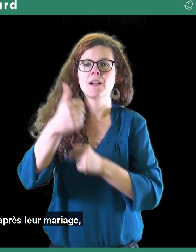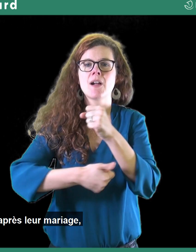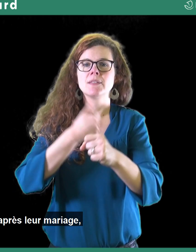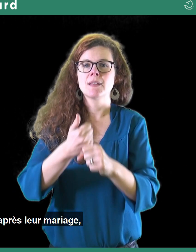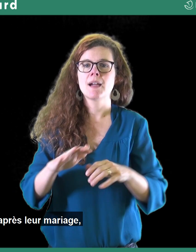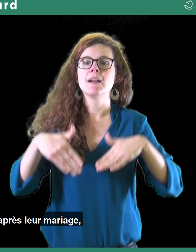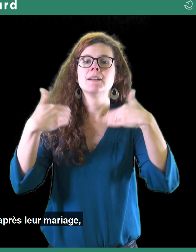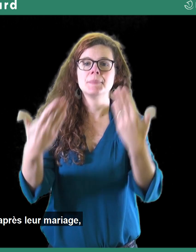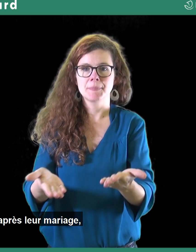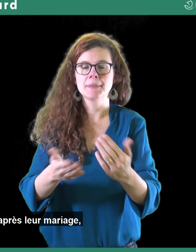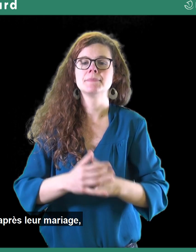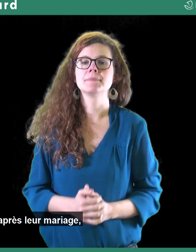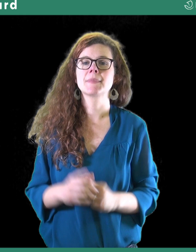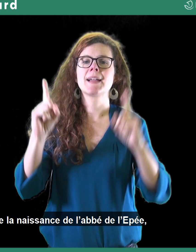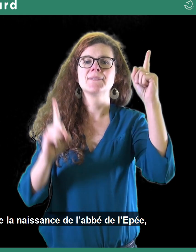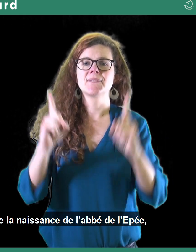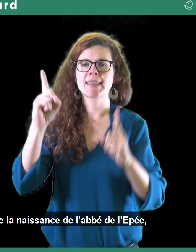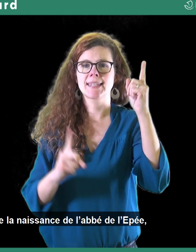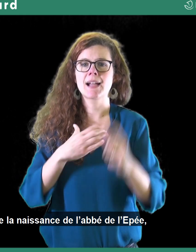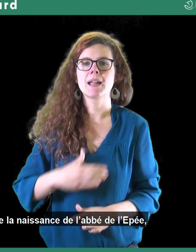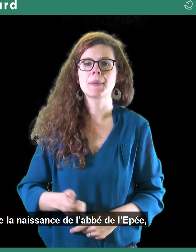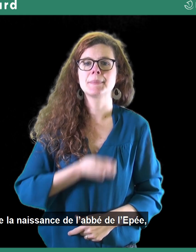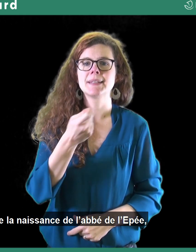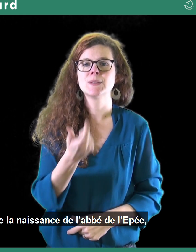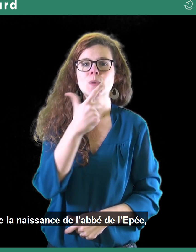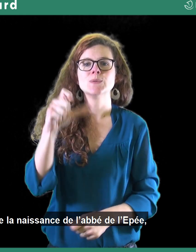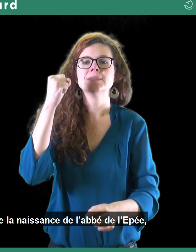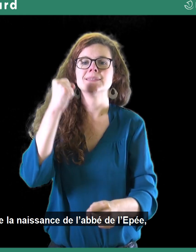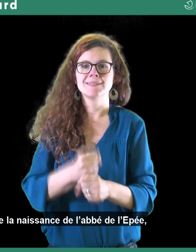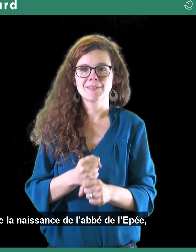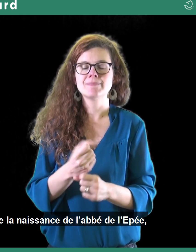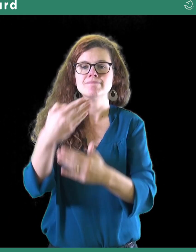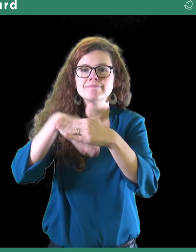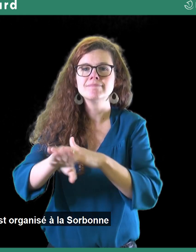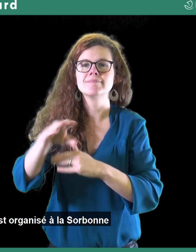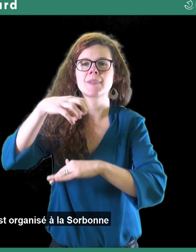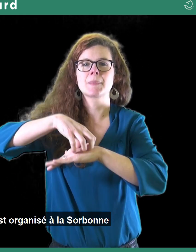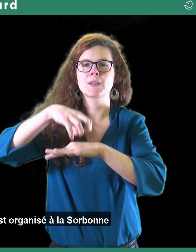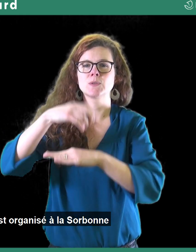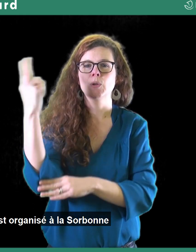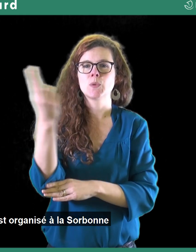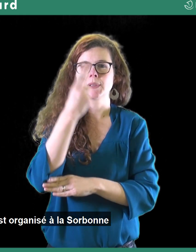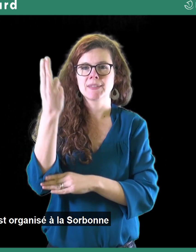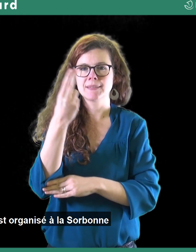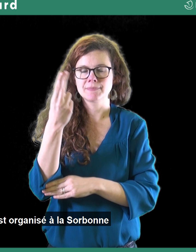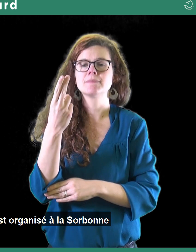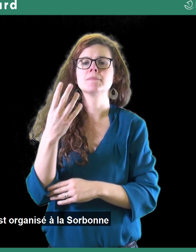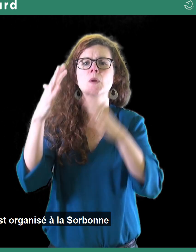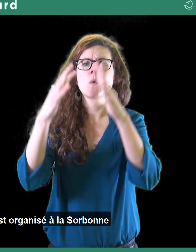Un an après leur mariage, lors du bicentenaire de la naissance de l'abbé de l'Épée, un congrès est organisé à la